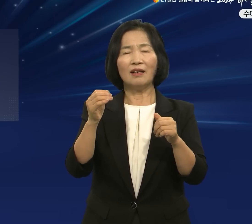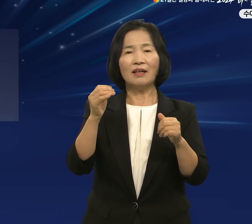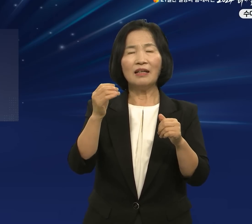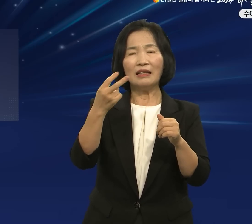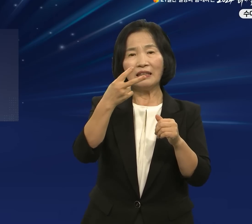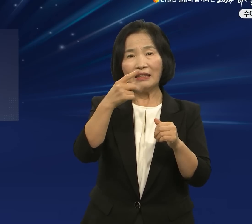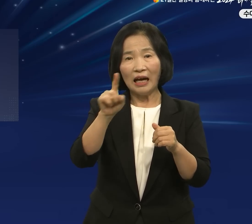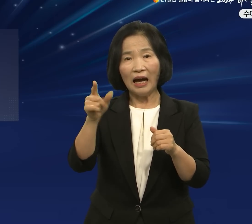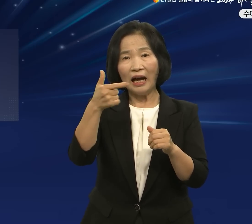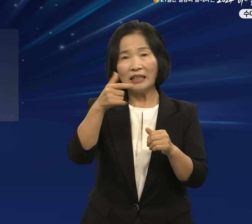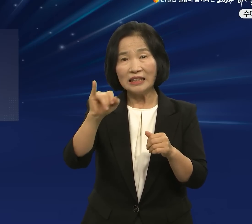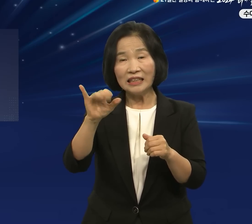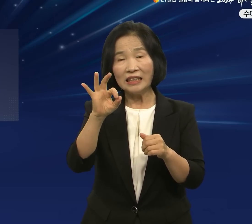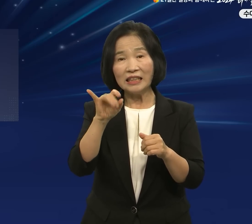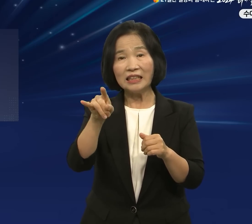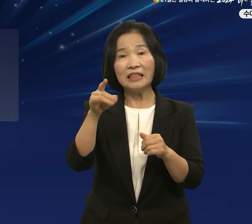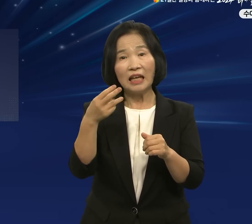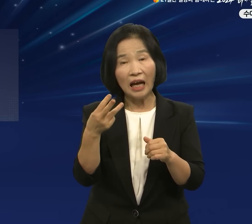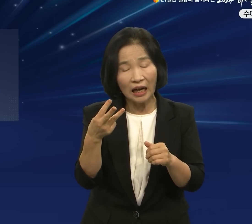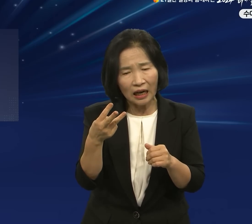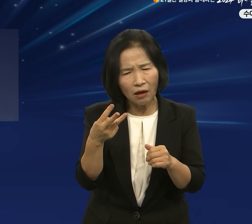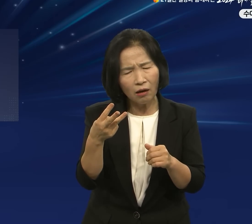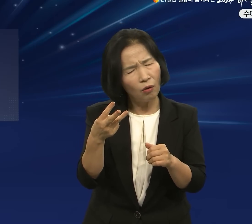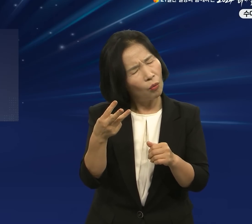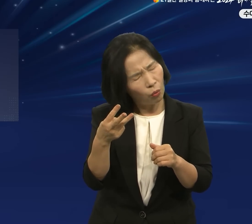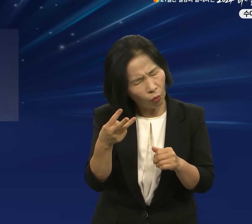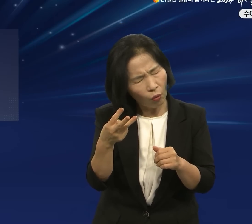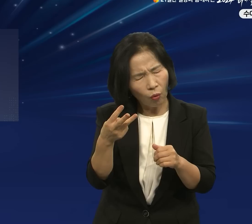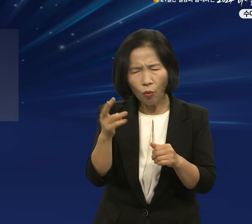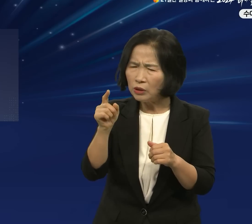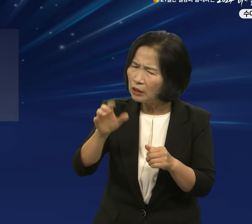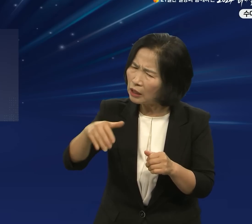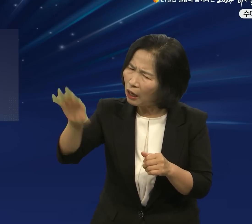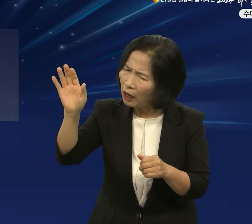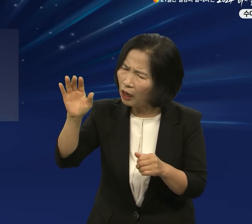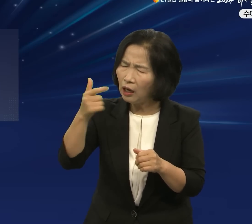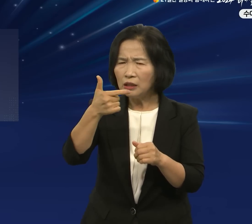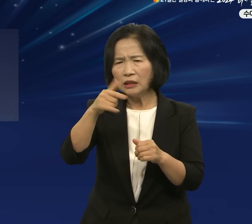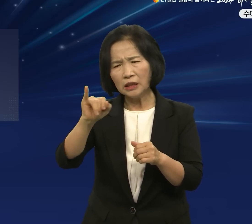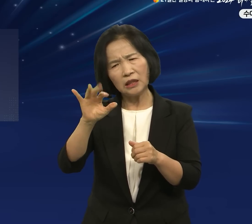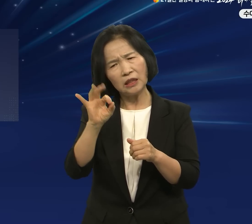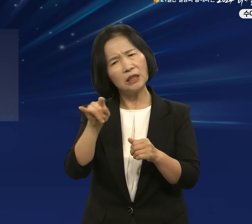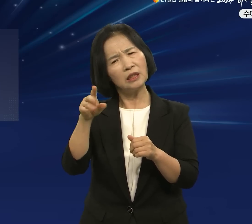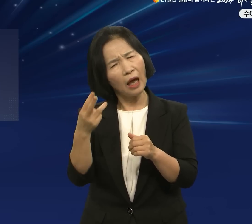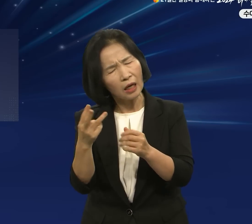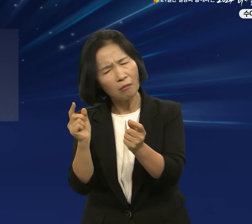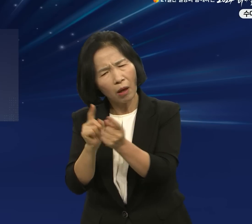줄 우리 목사님이 어디 가셨구나. 예.